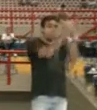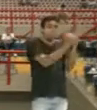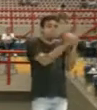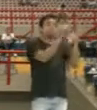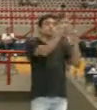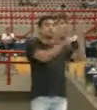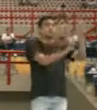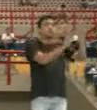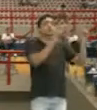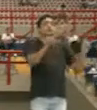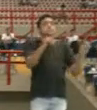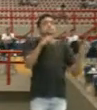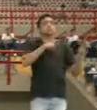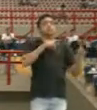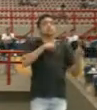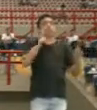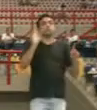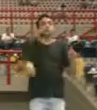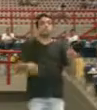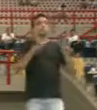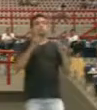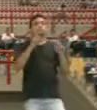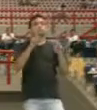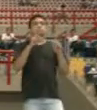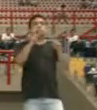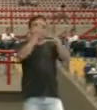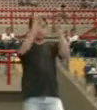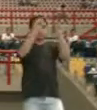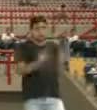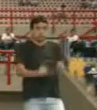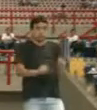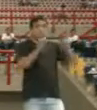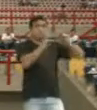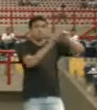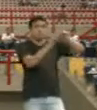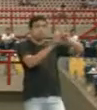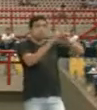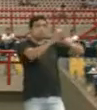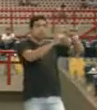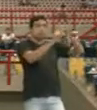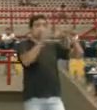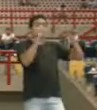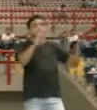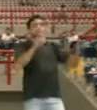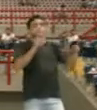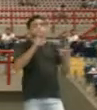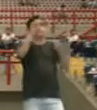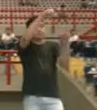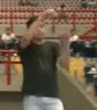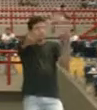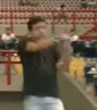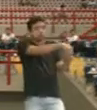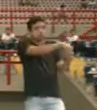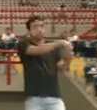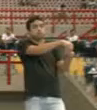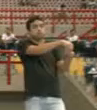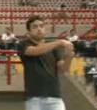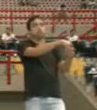desde que haja uma reestruturação do sistema carcerário para que ele possibilite